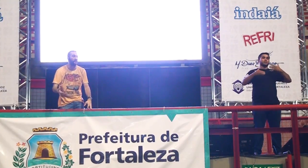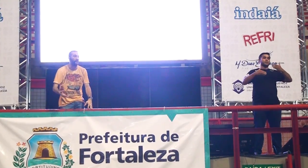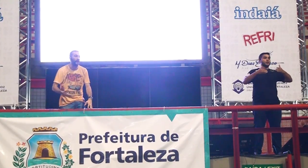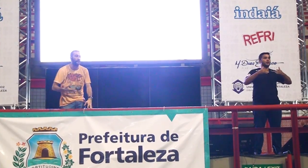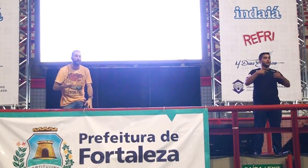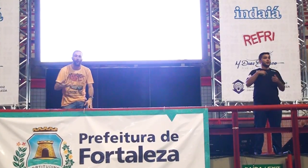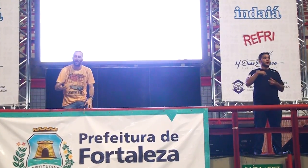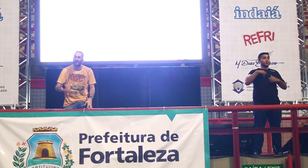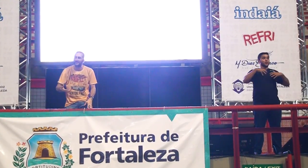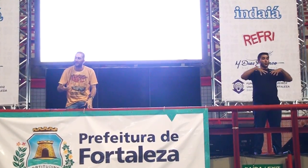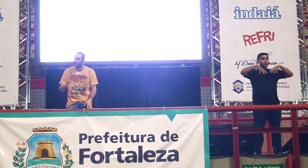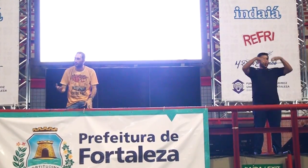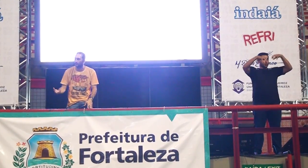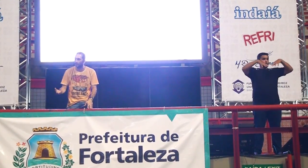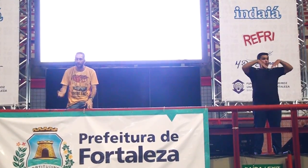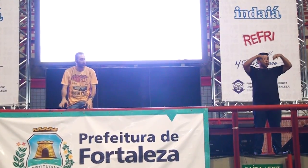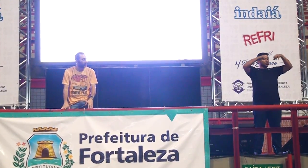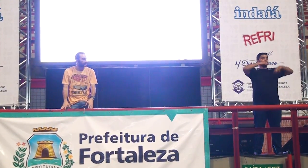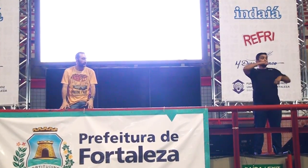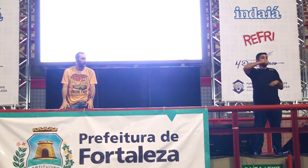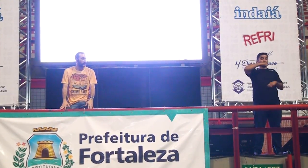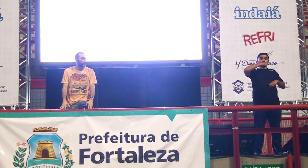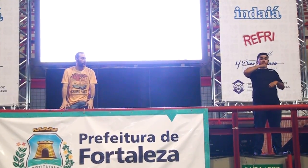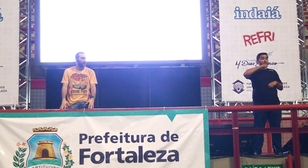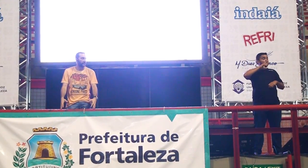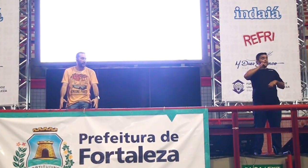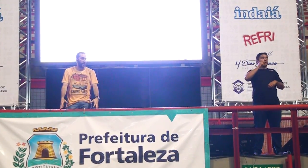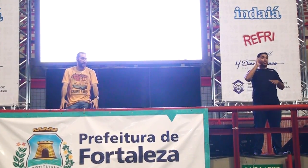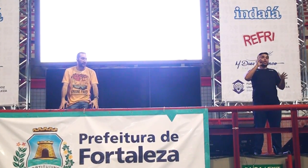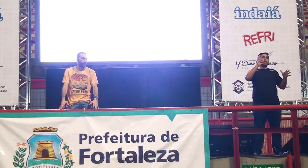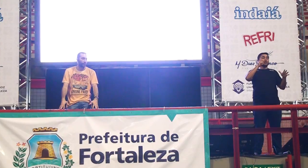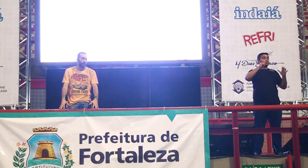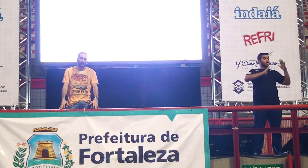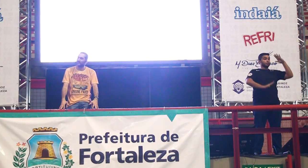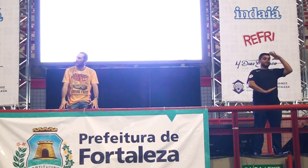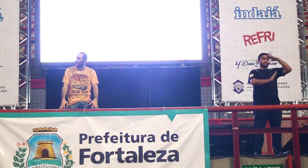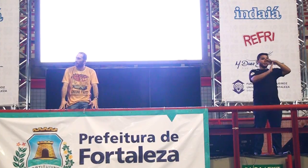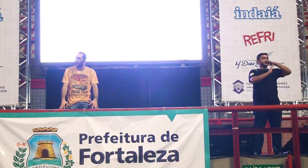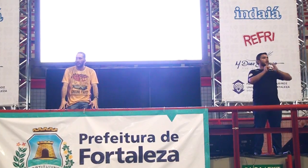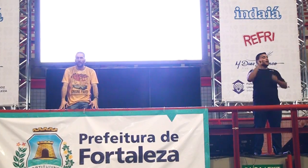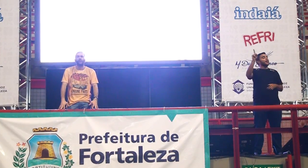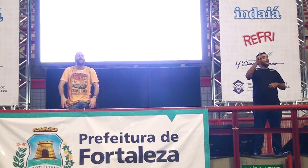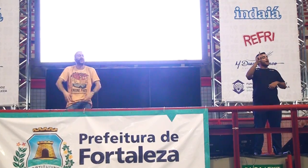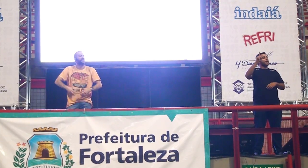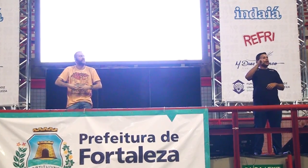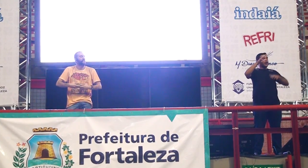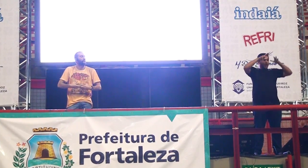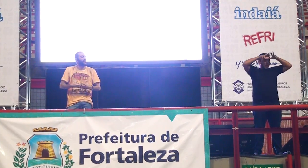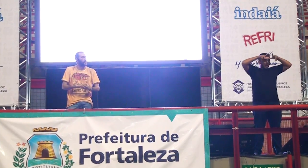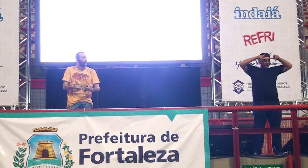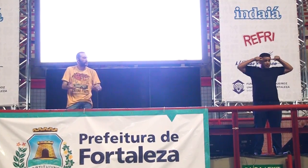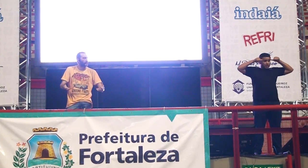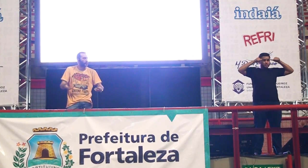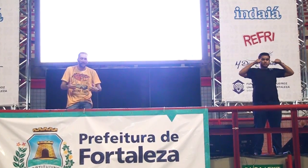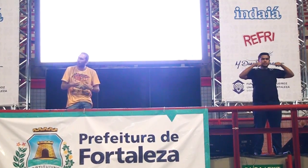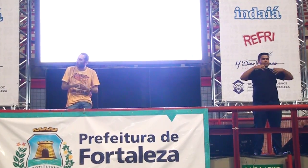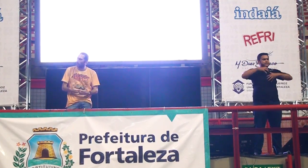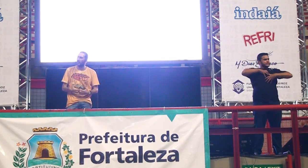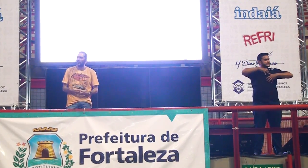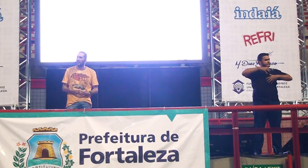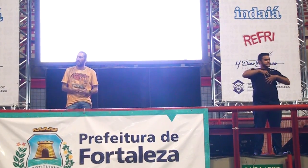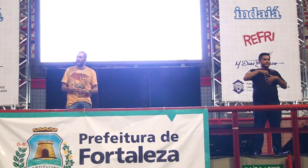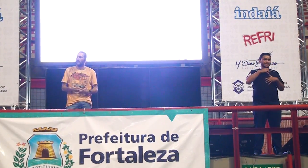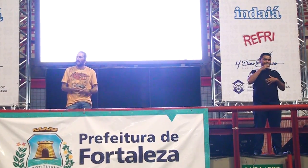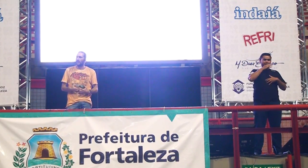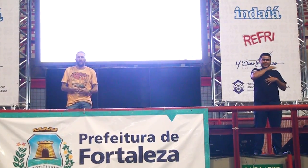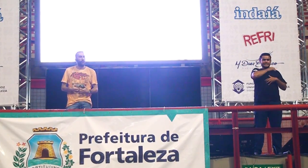mais evaporação. Quando você vai para a Amazônia, por exemplo, por que a sensação térmica na Amazônia é